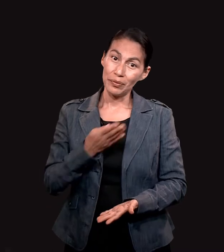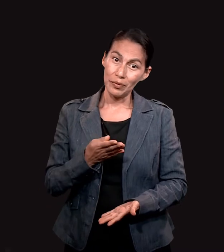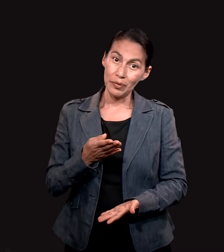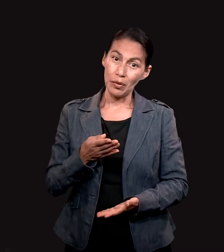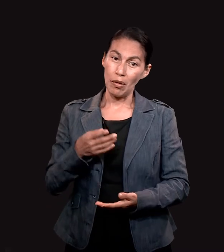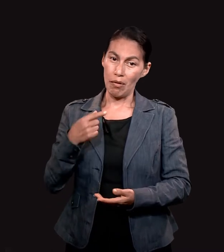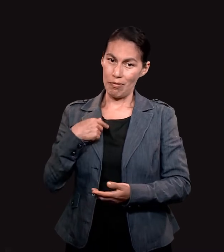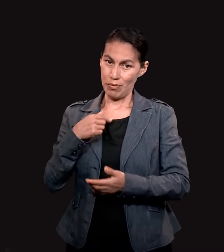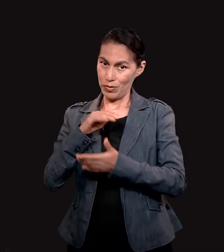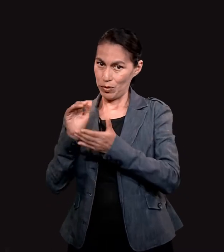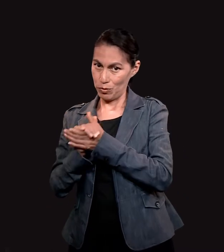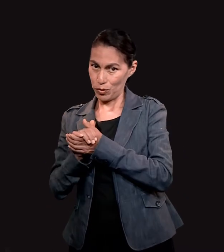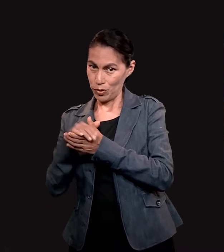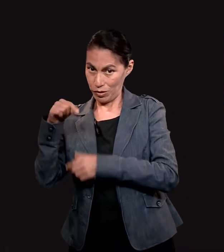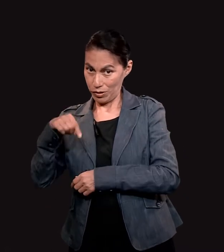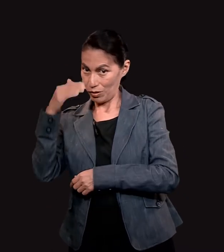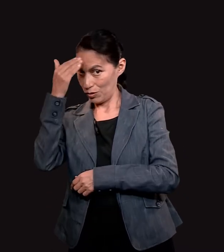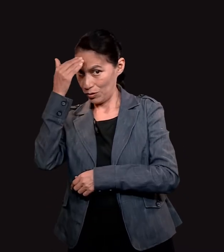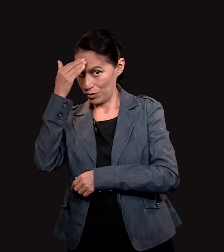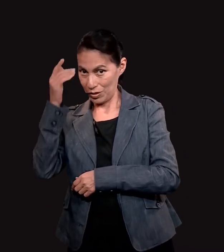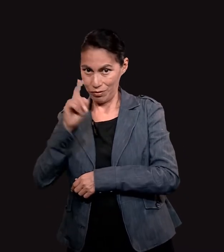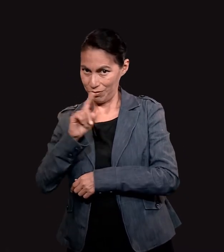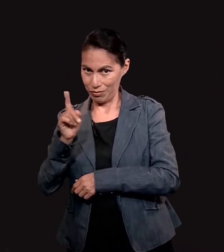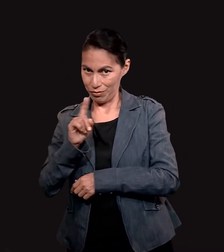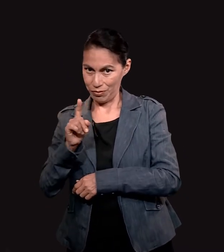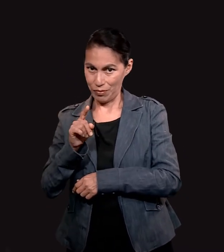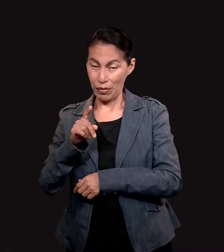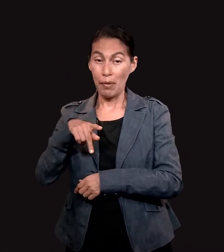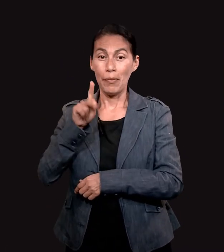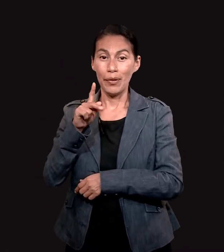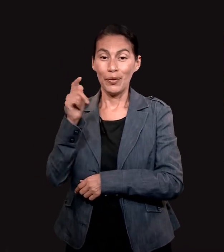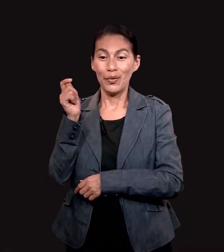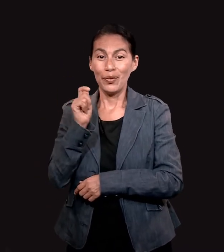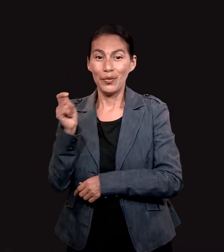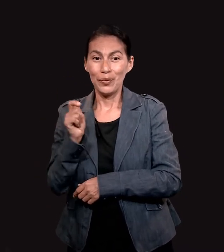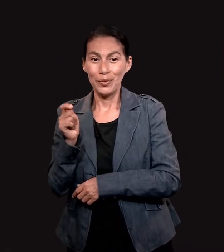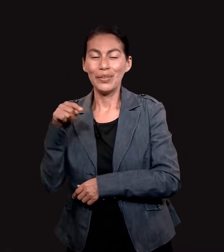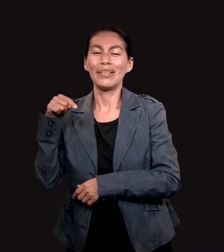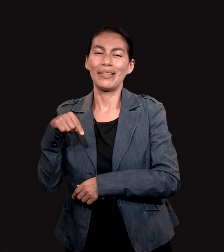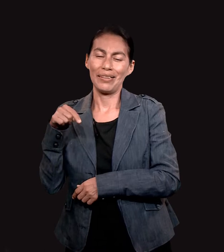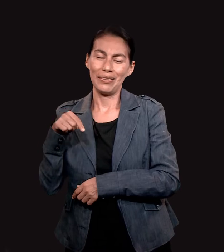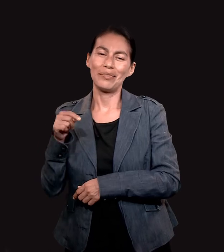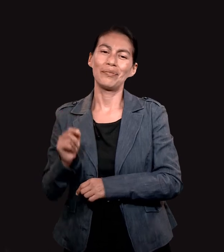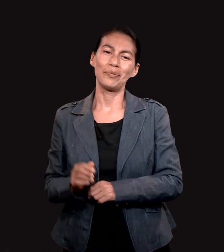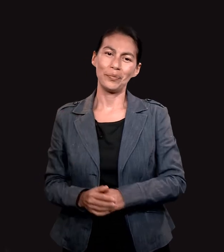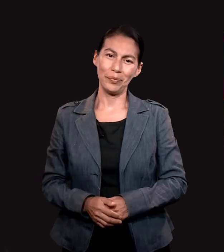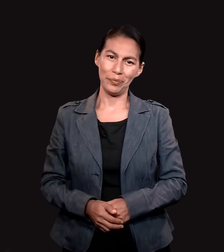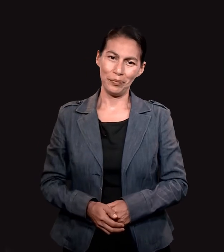Bueno, no conocí a mi esposo aquí, pero gran parte de nuestro noviazgo